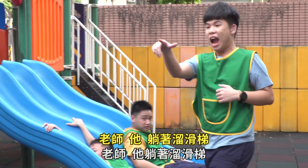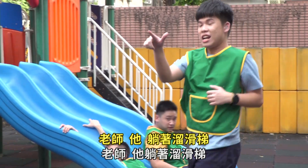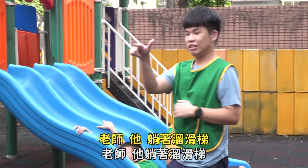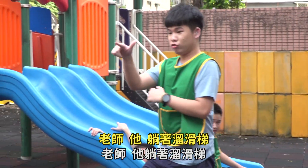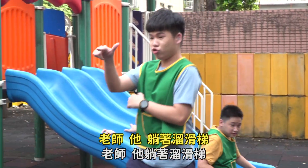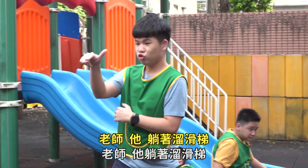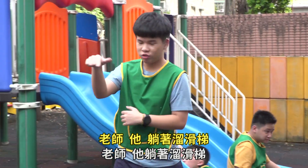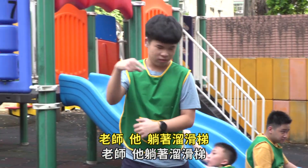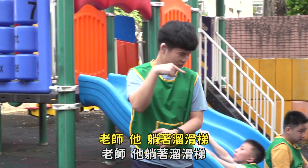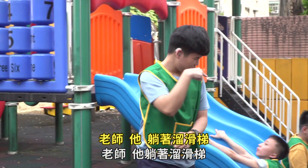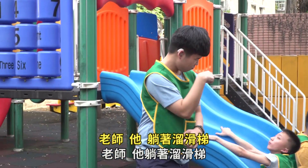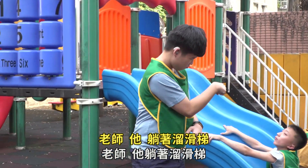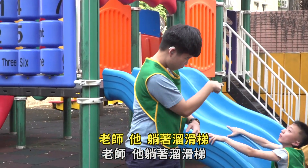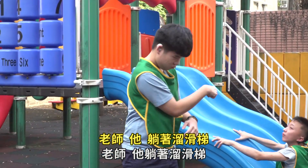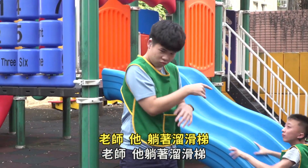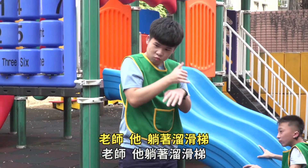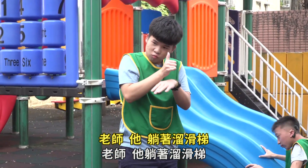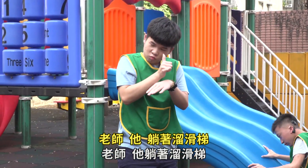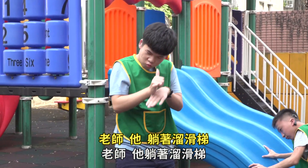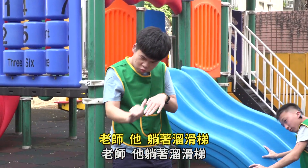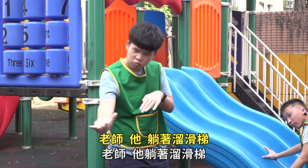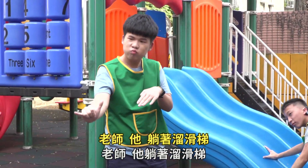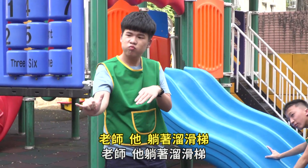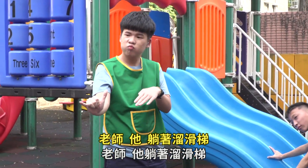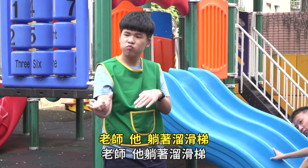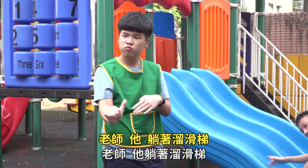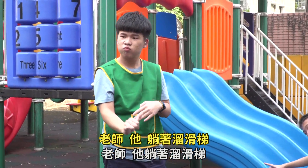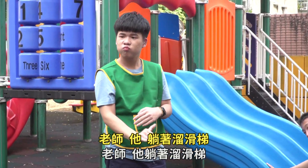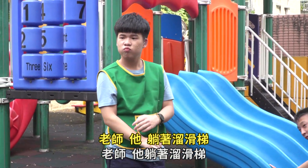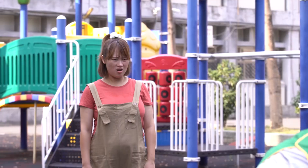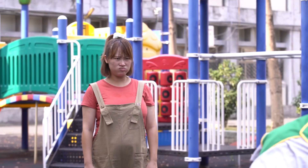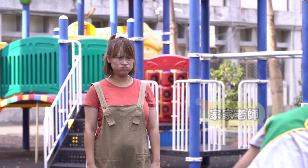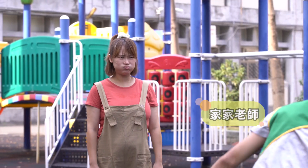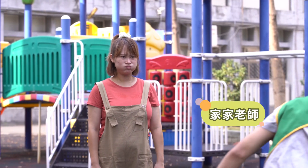老师，他躺着溜滑梯。